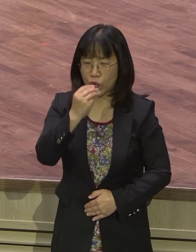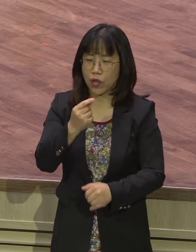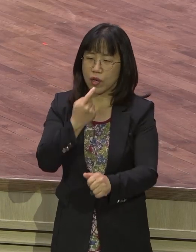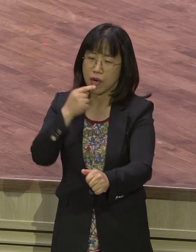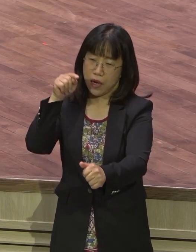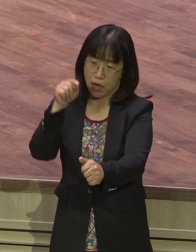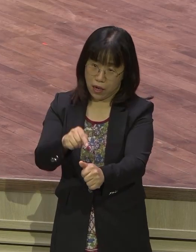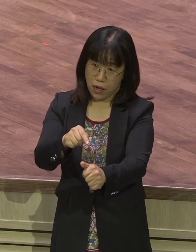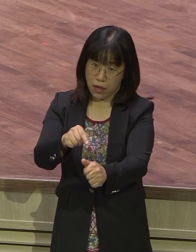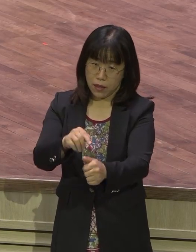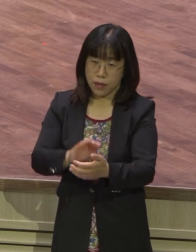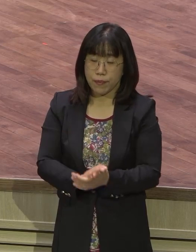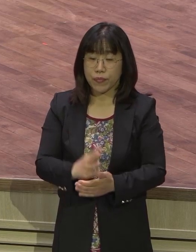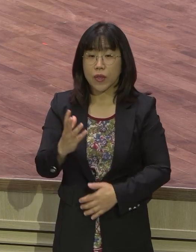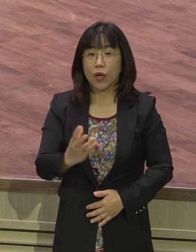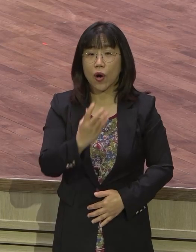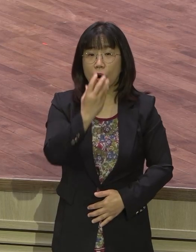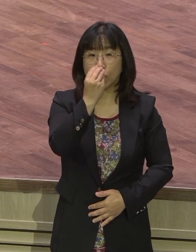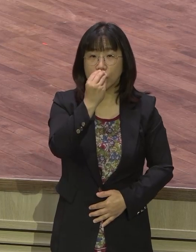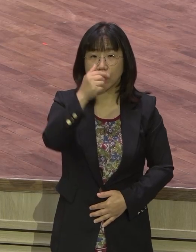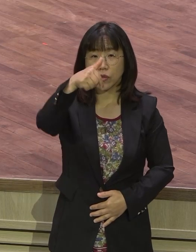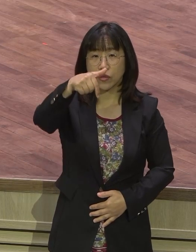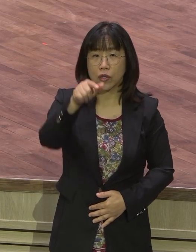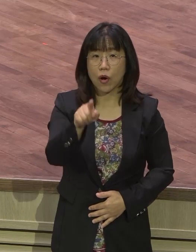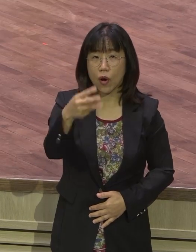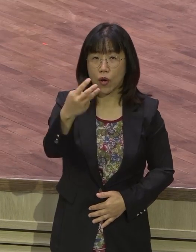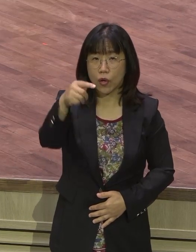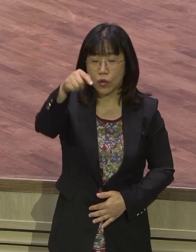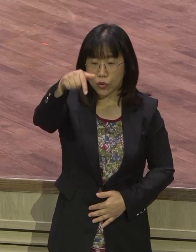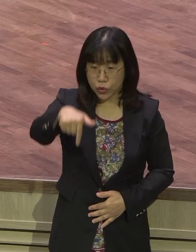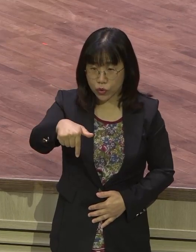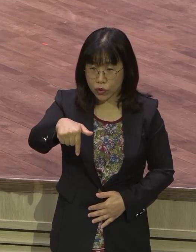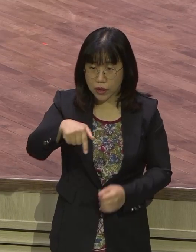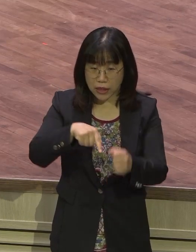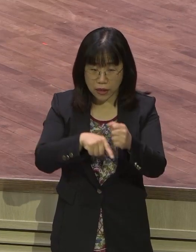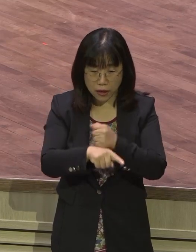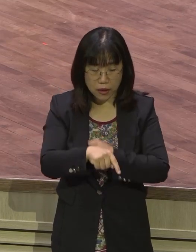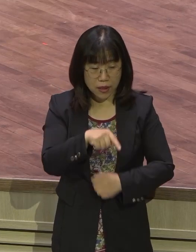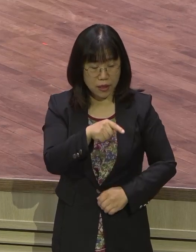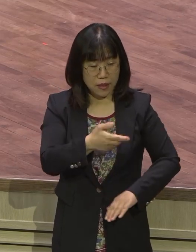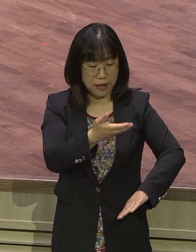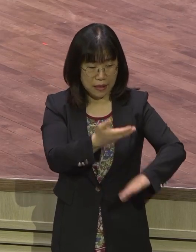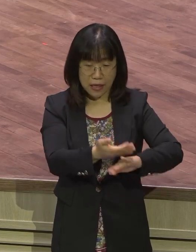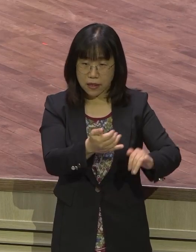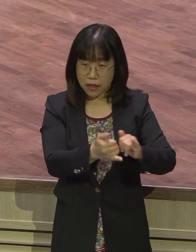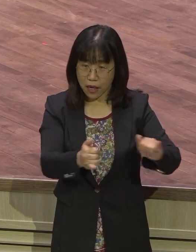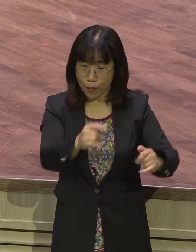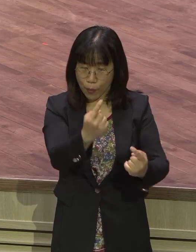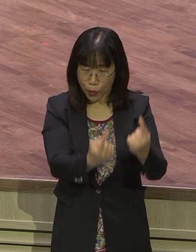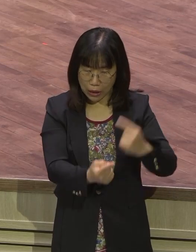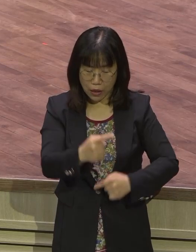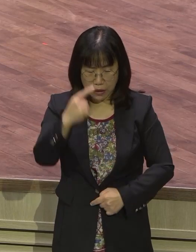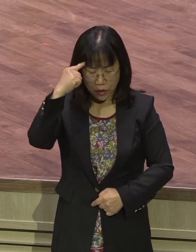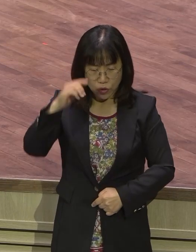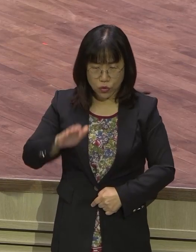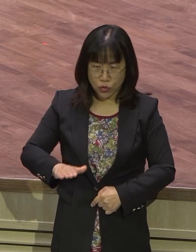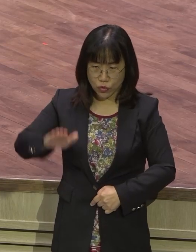일반적으로 거룩이라는 말이 나오면 뭔가 다른 사람보다 수준 높은 도덕성